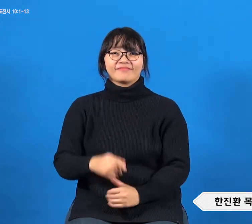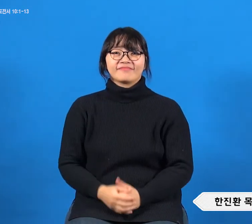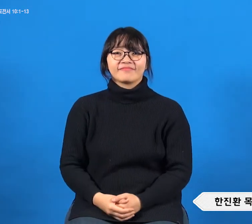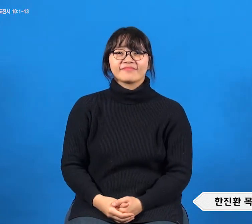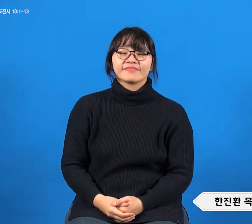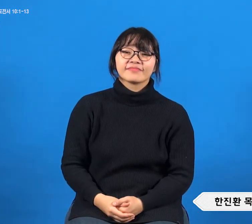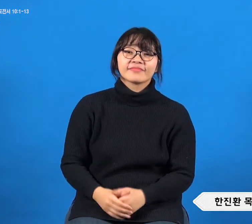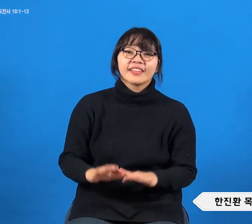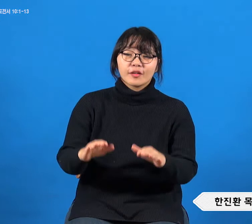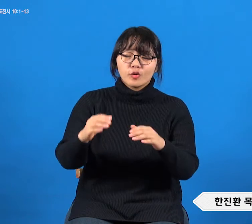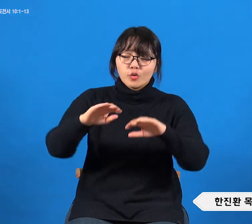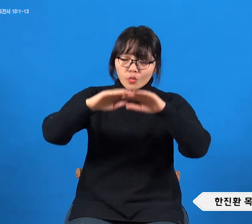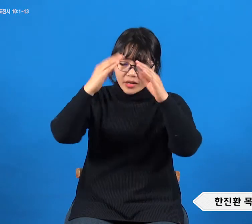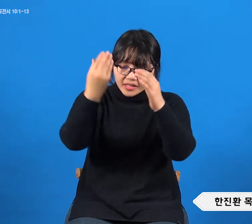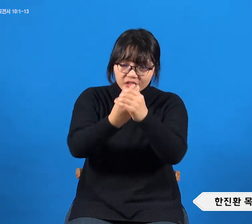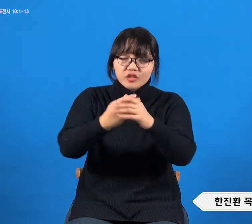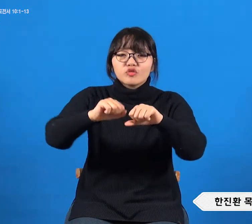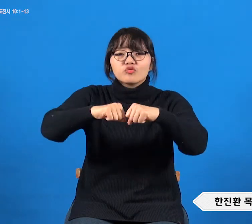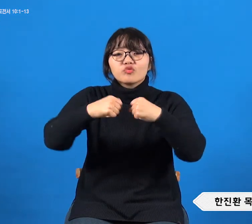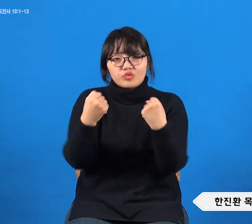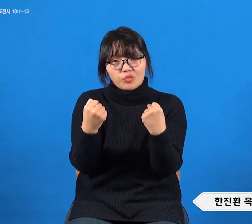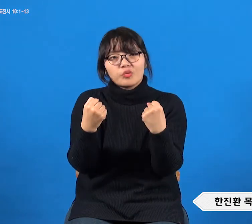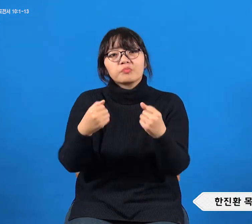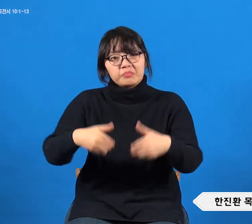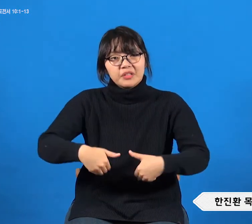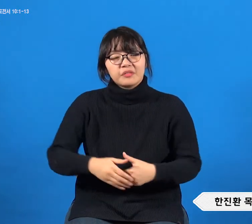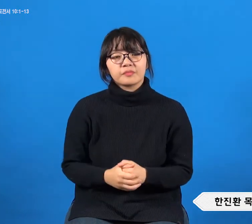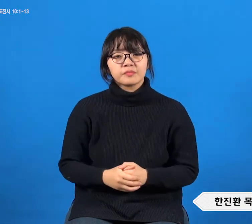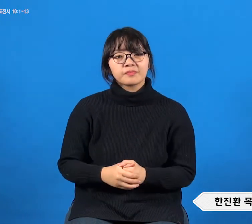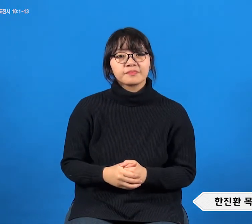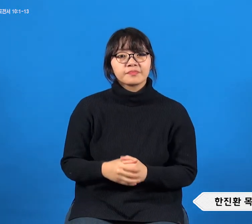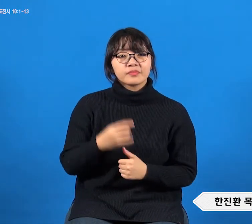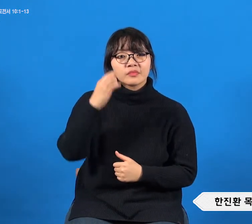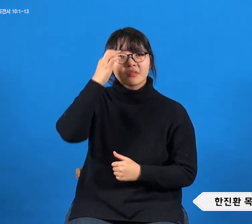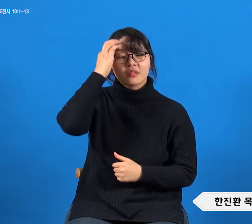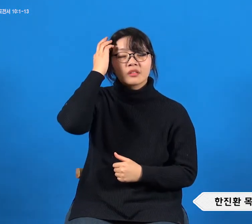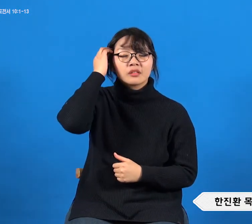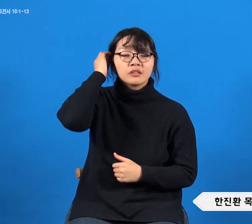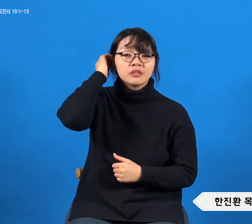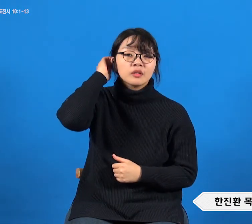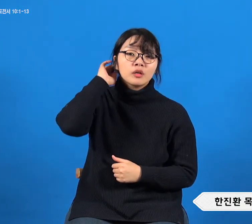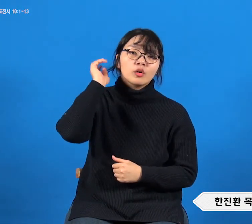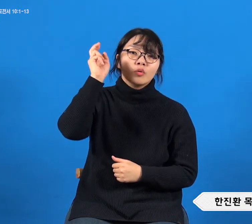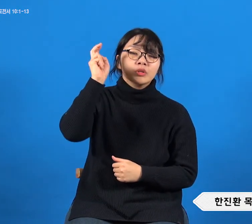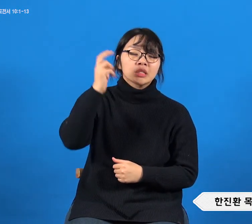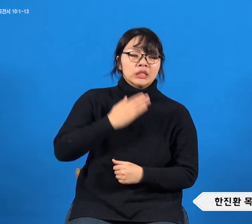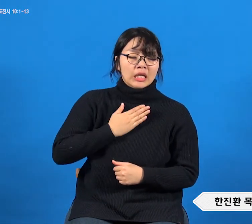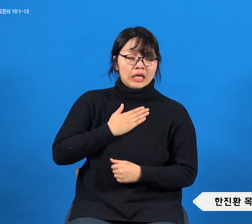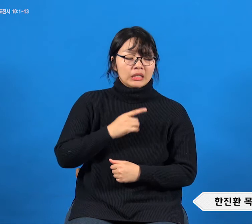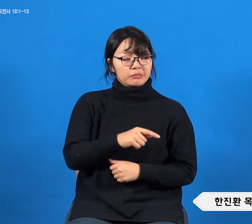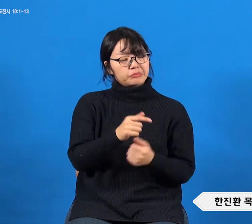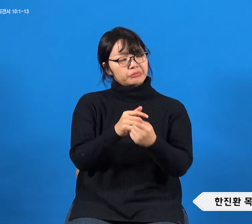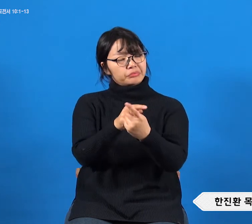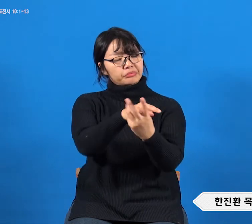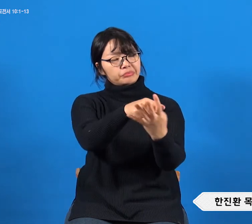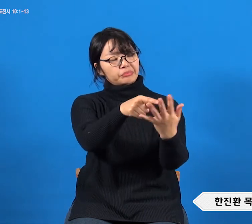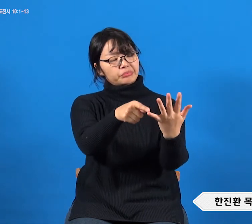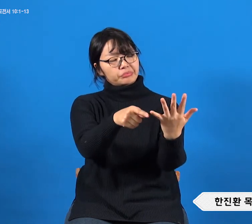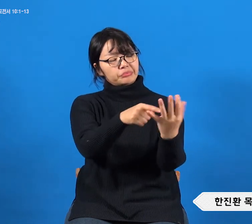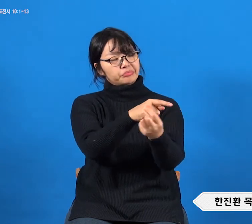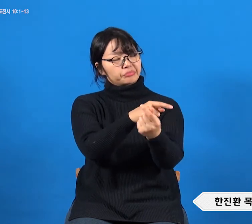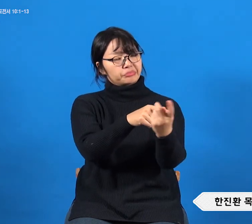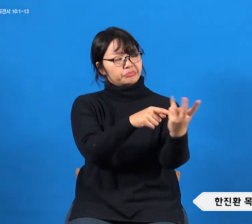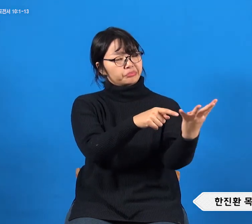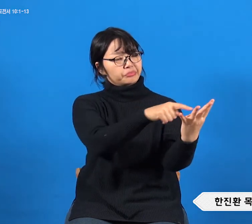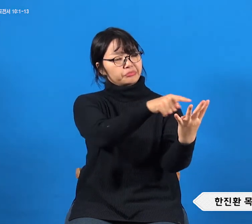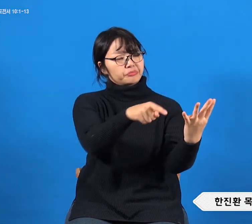또 온전한 순종을 해야 됩니다. 혹시 여러분, 나는 다 순종하지만은